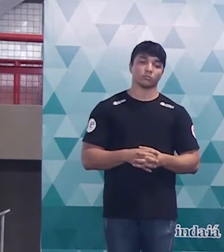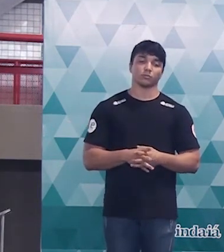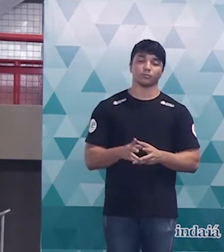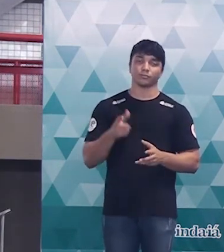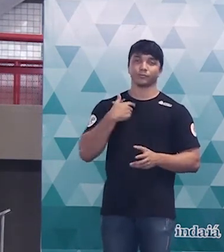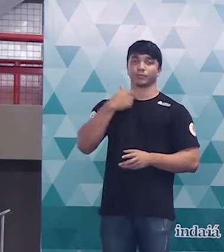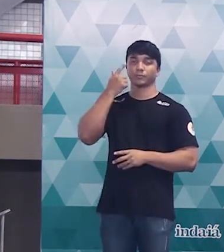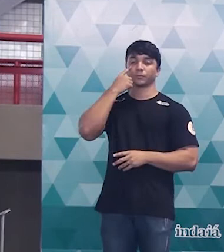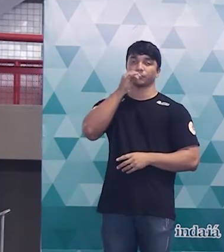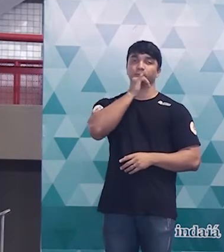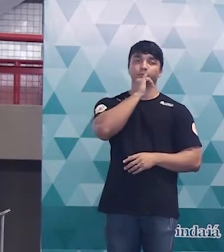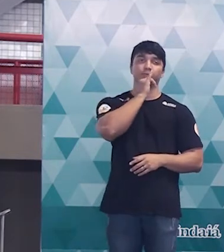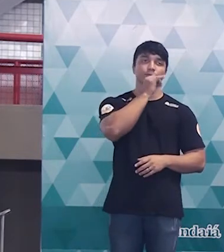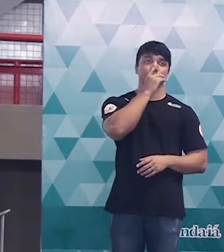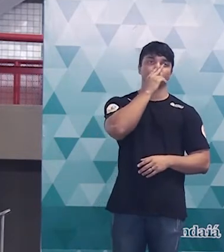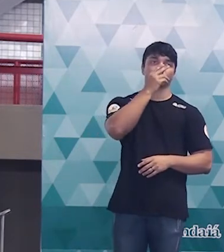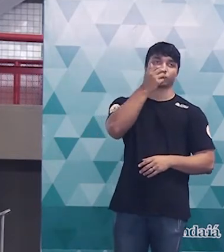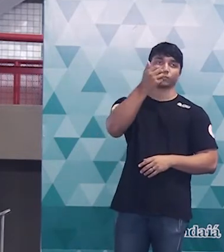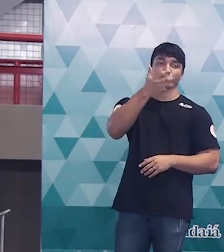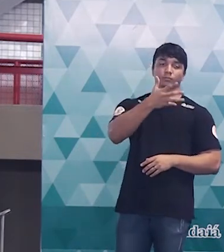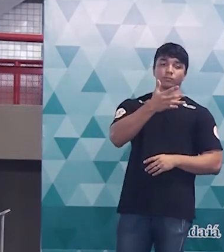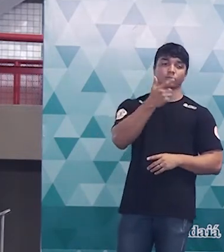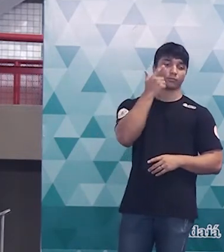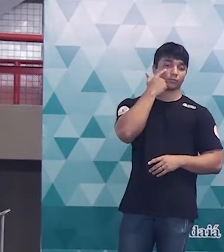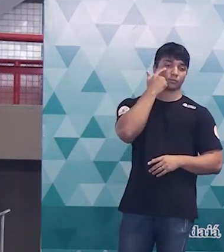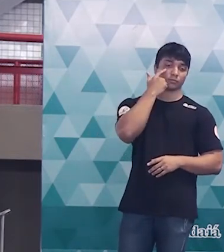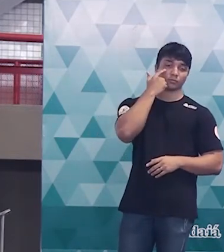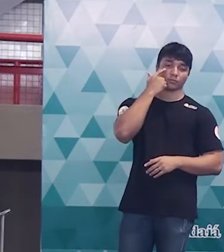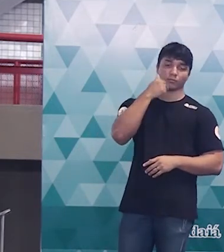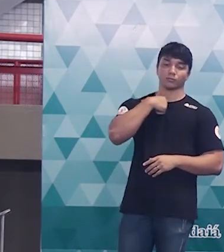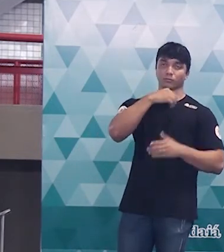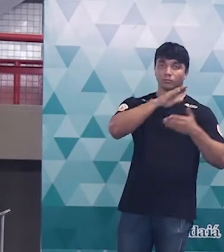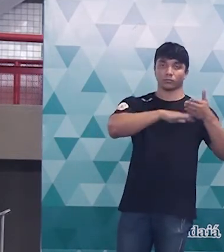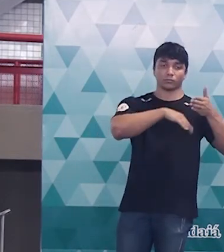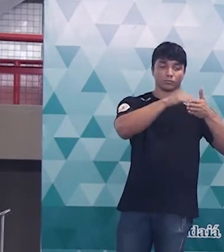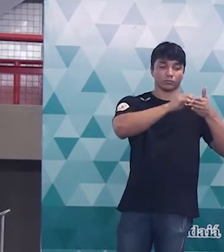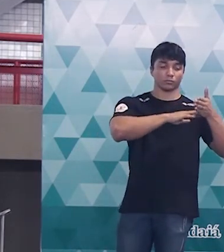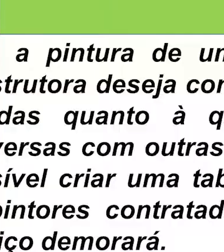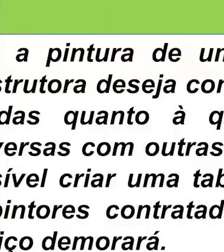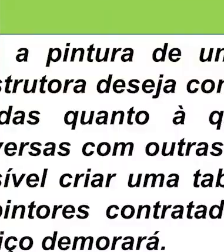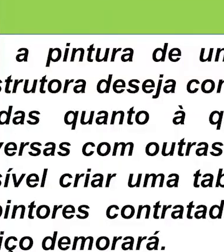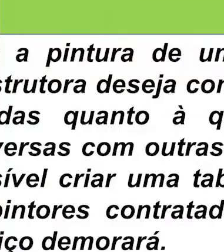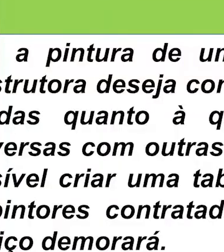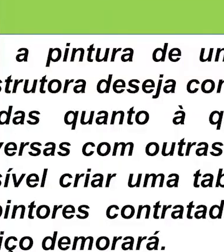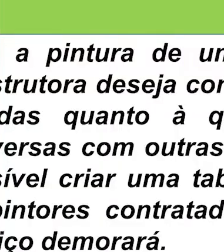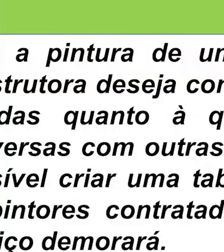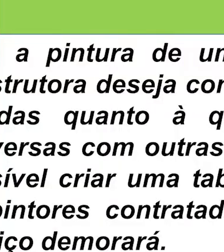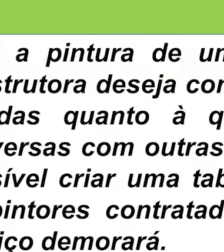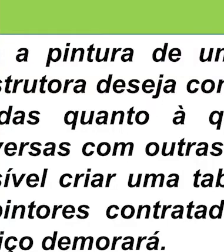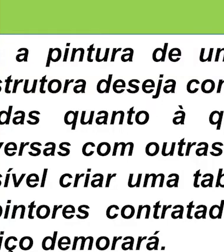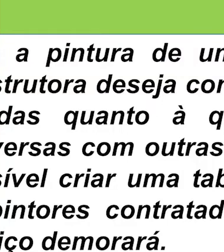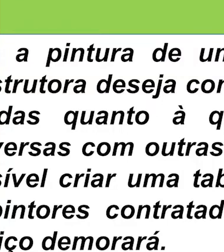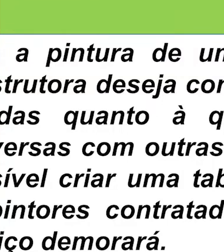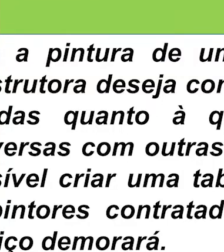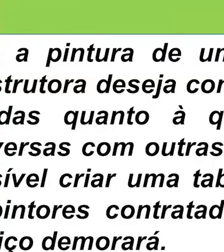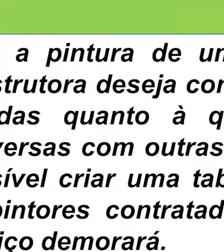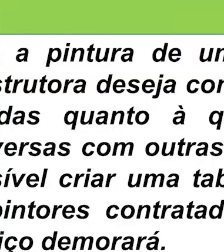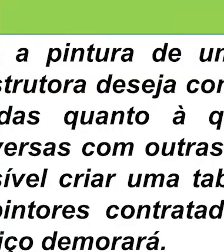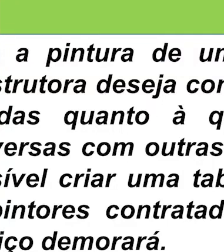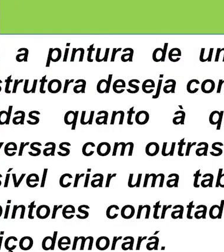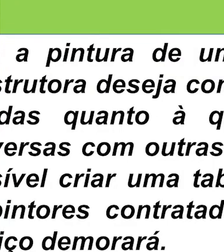vamos ver aqui um exemplo para você poder compreender isso aqui. Olha só. Para a pintura de um bloco de apartamentos,